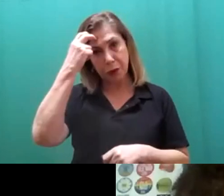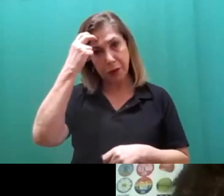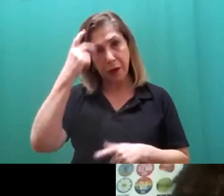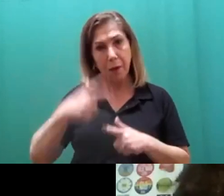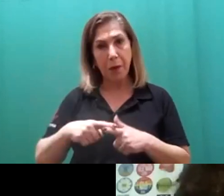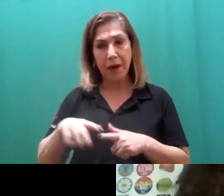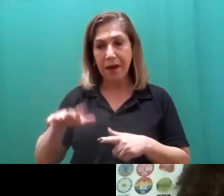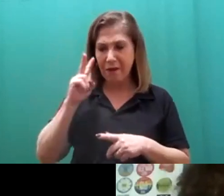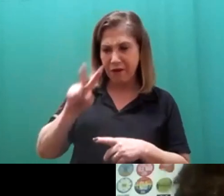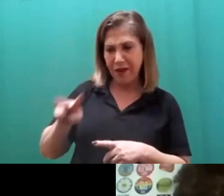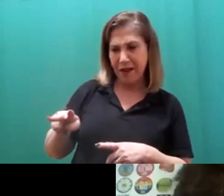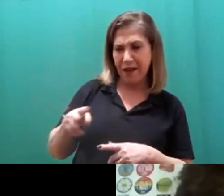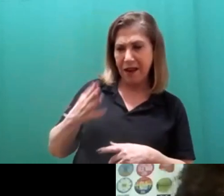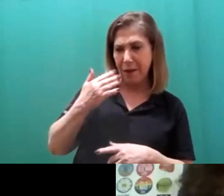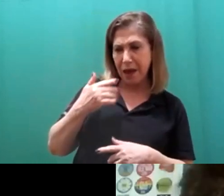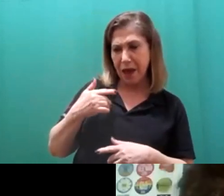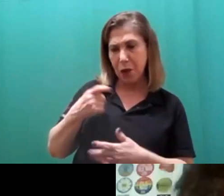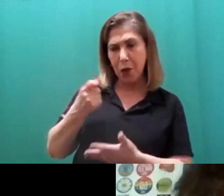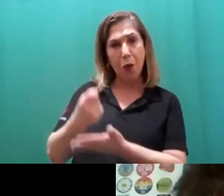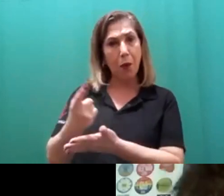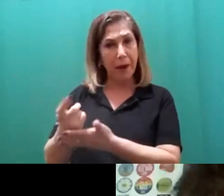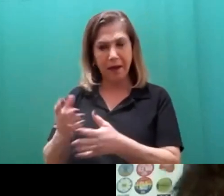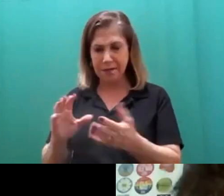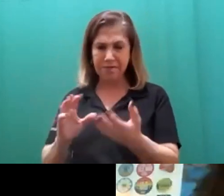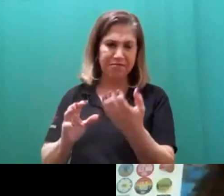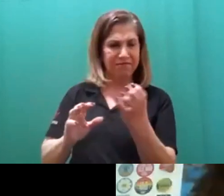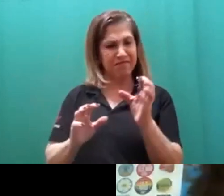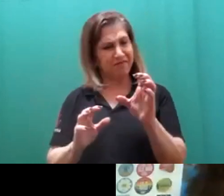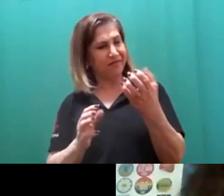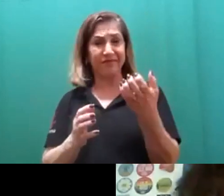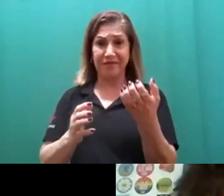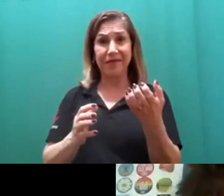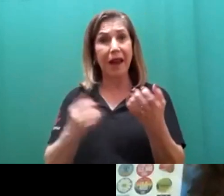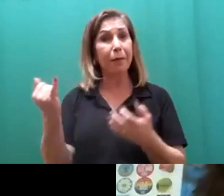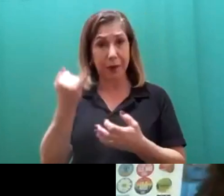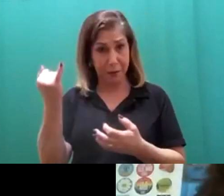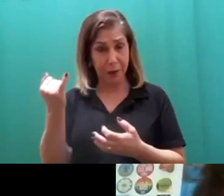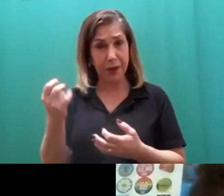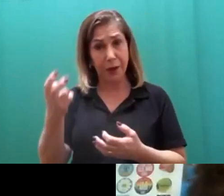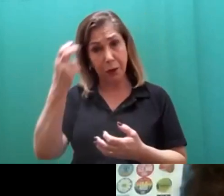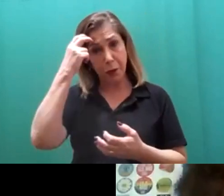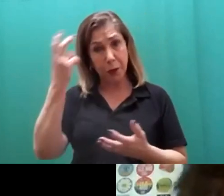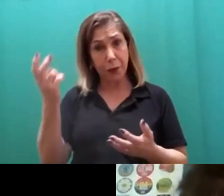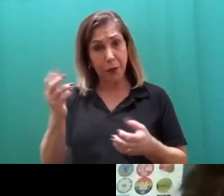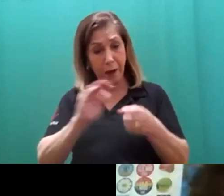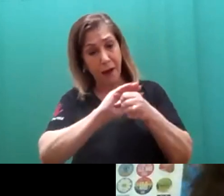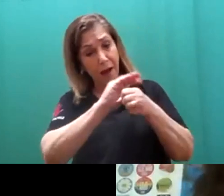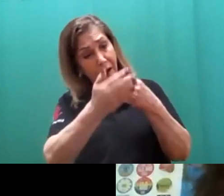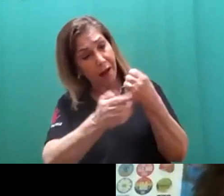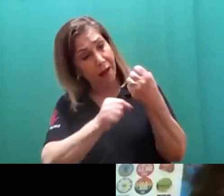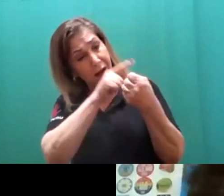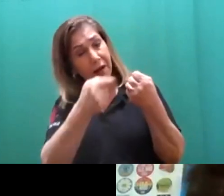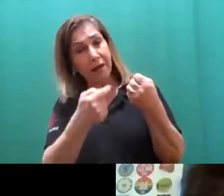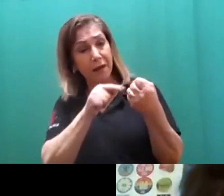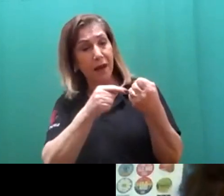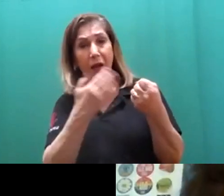muito importante na hora de comprar, né? Então, tem toda uma construção cultural de qual é a cara do alimento que merece